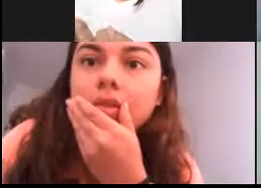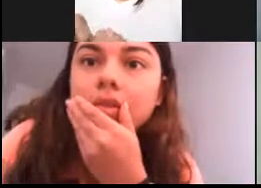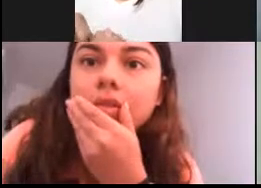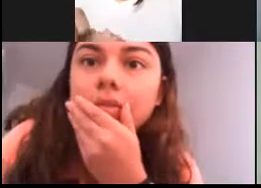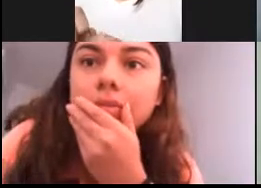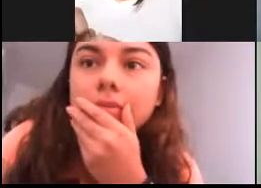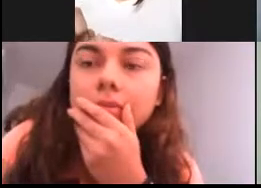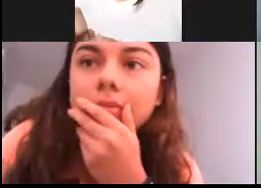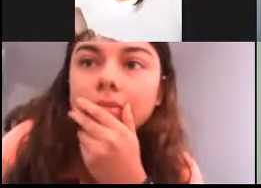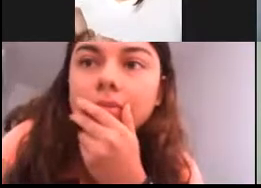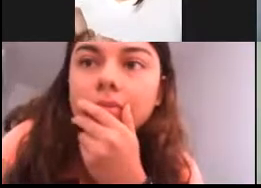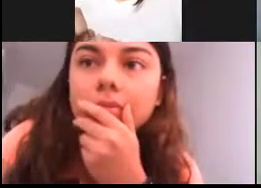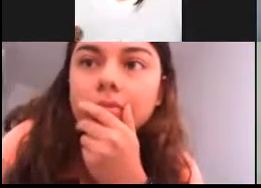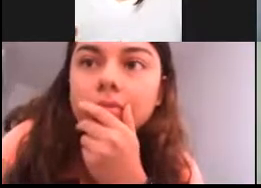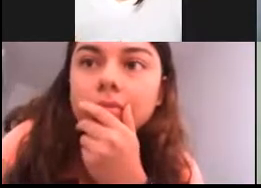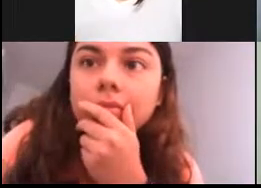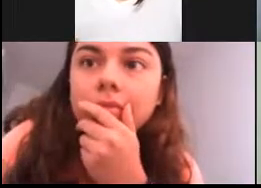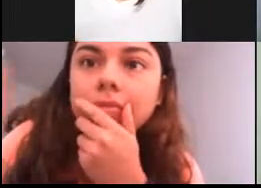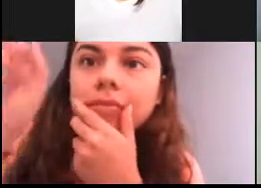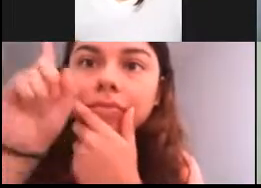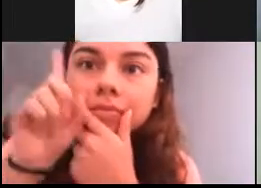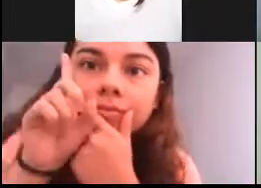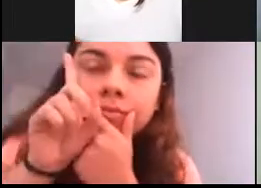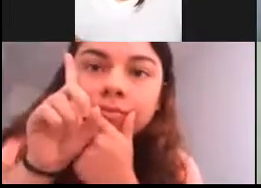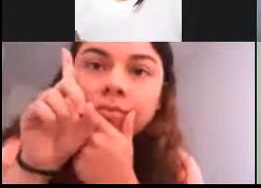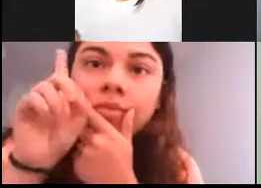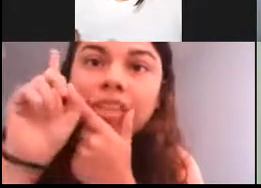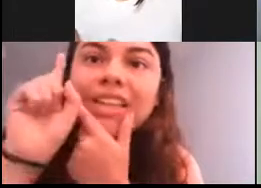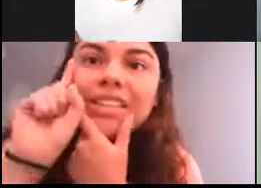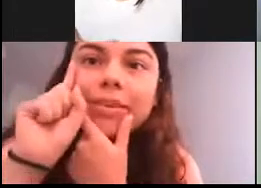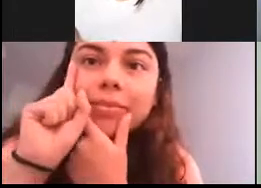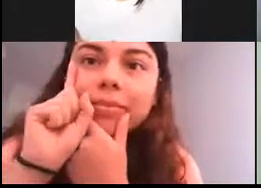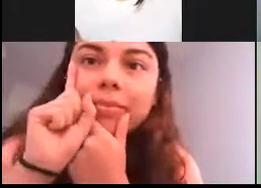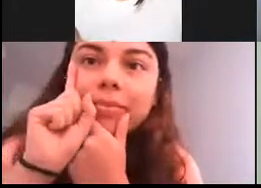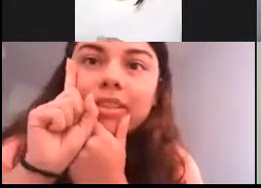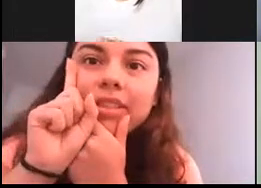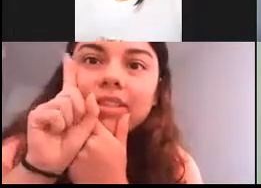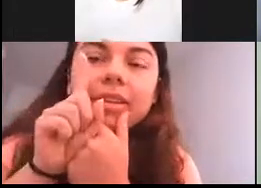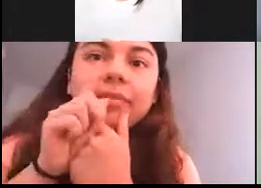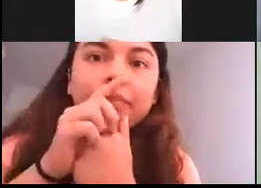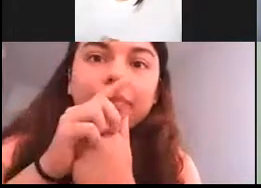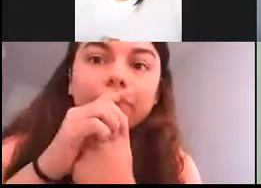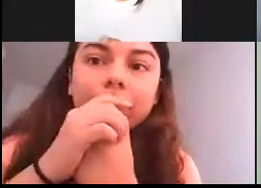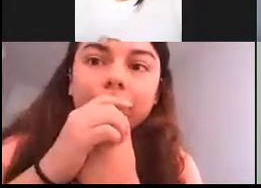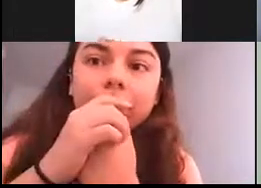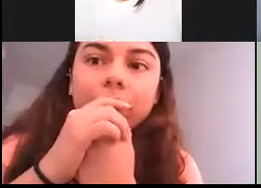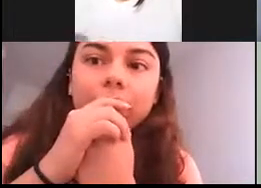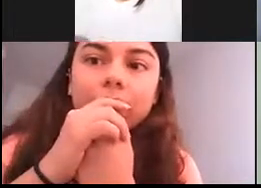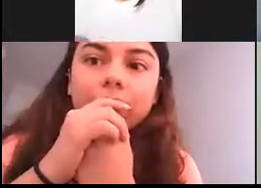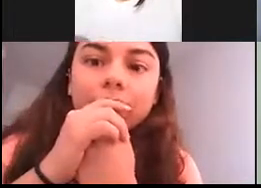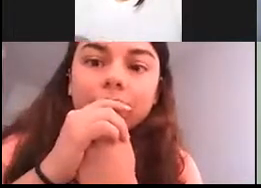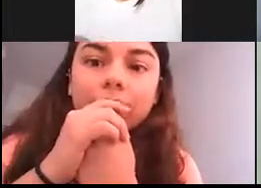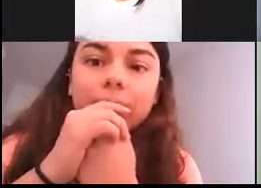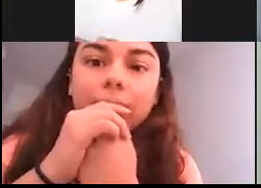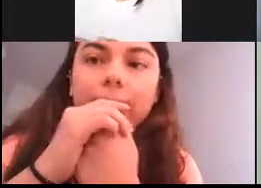Aranza Castillejos García. Gracias, Presente.